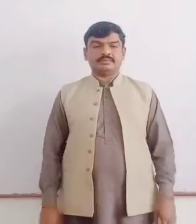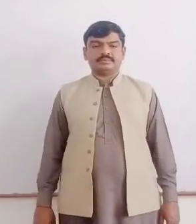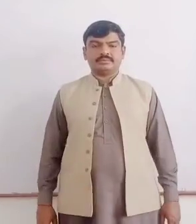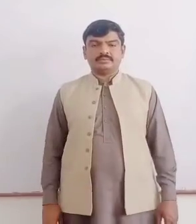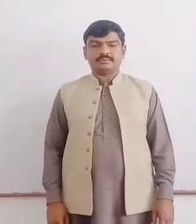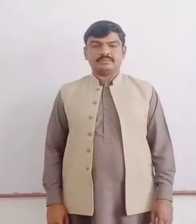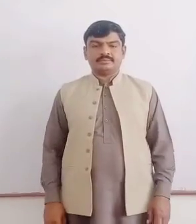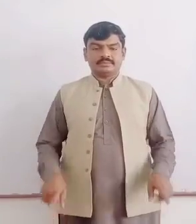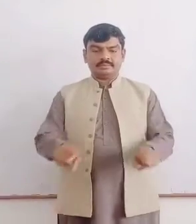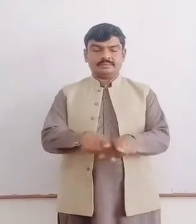صحبت،